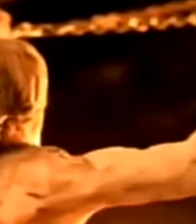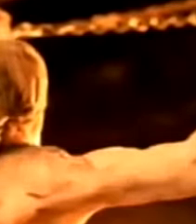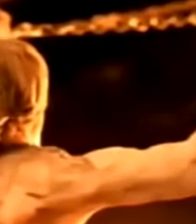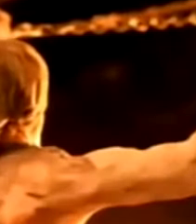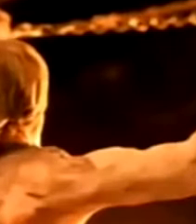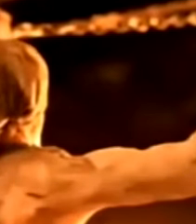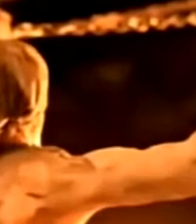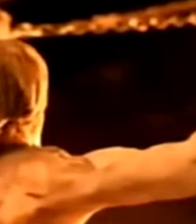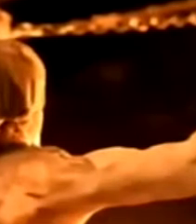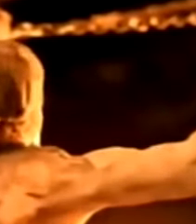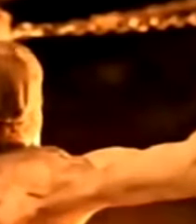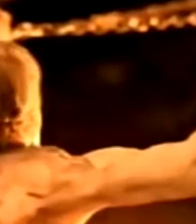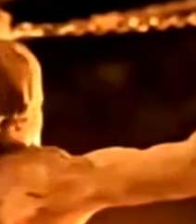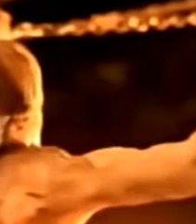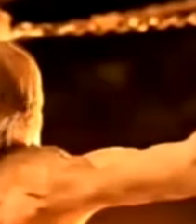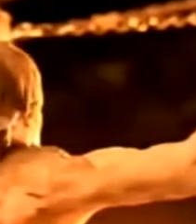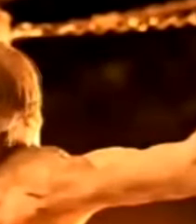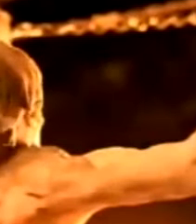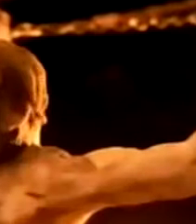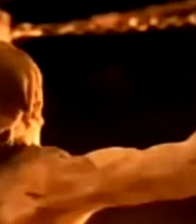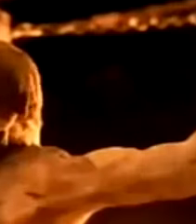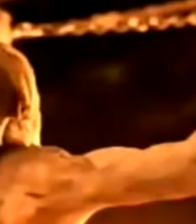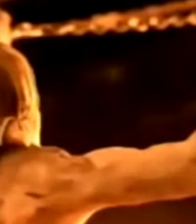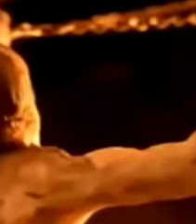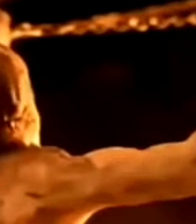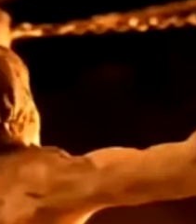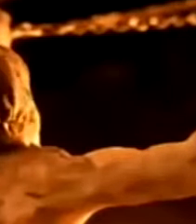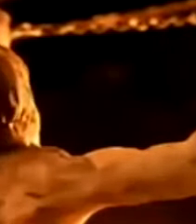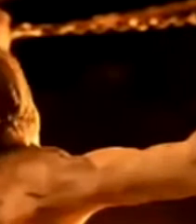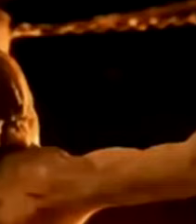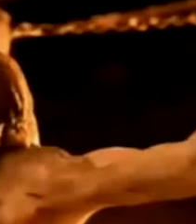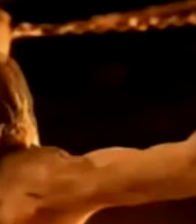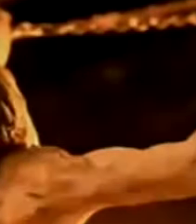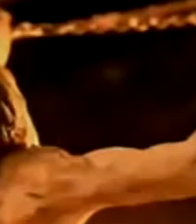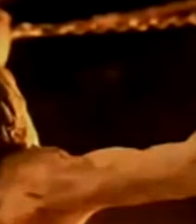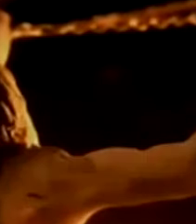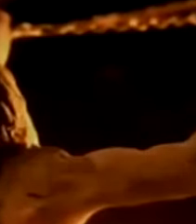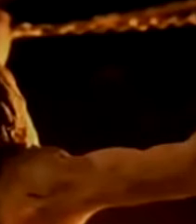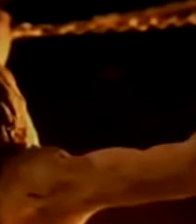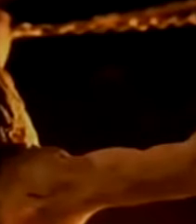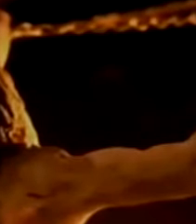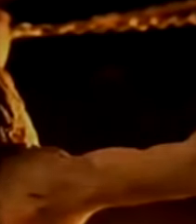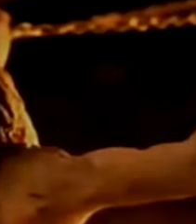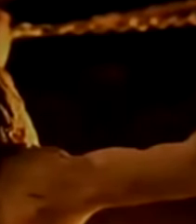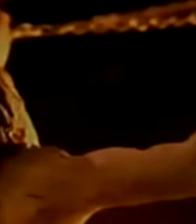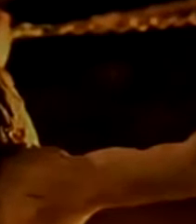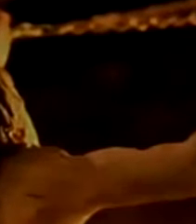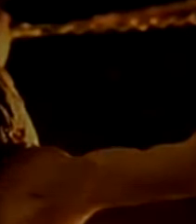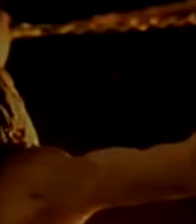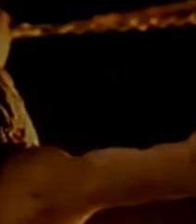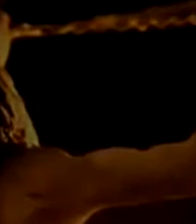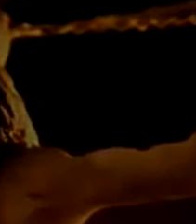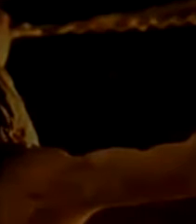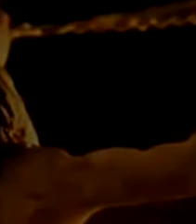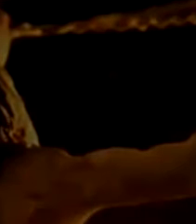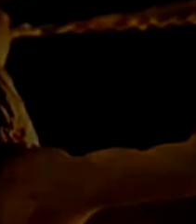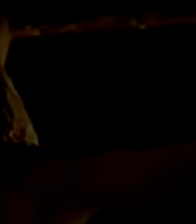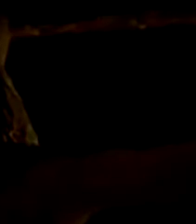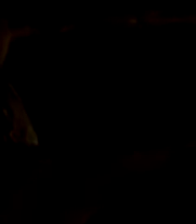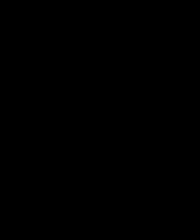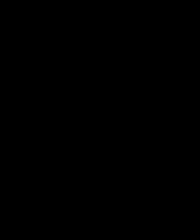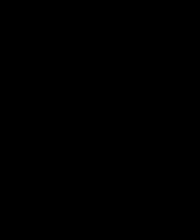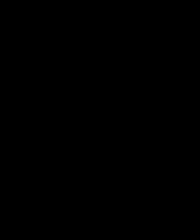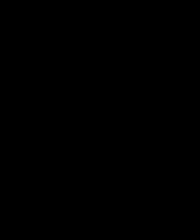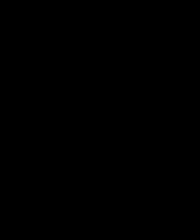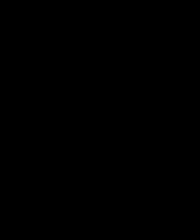caverna. Para eles, isto nunca existirá. Mas isto, evidentemente, não torna o